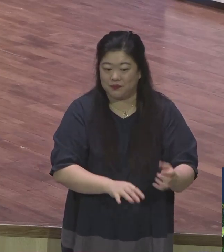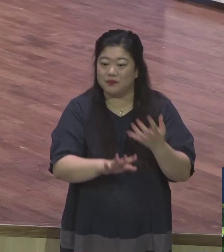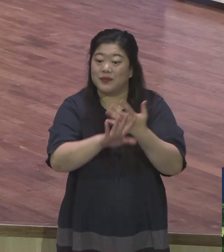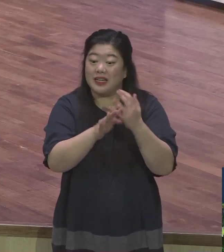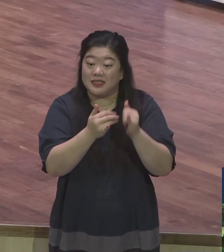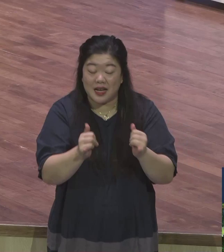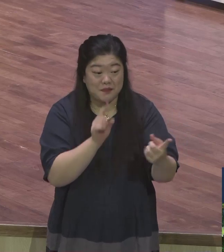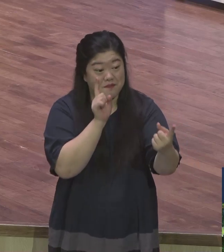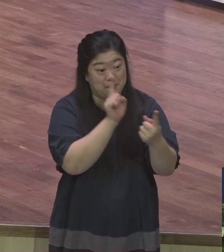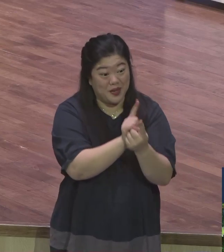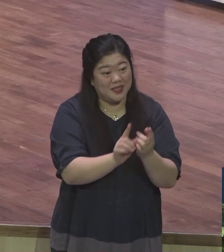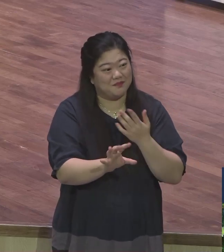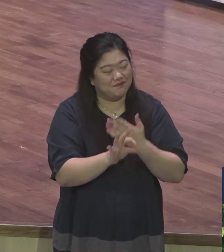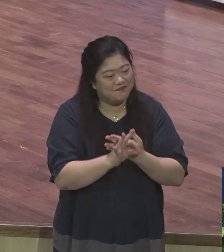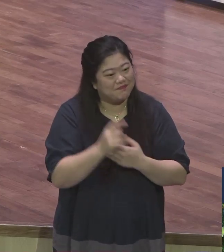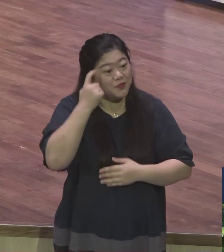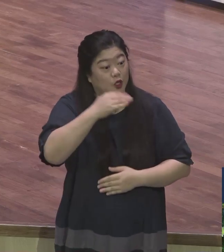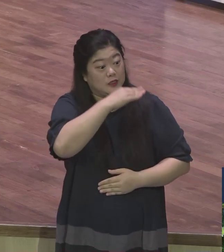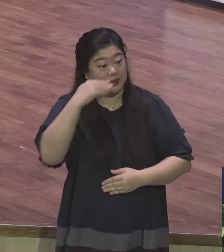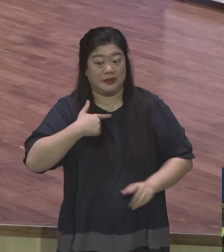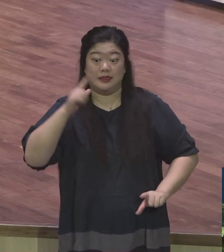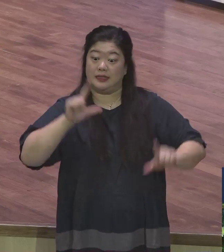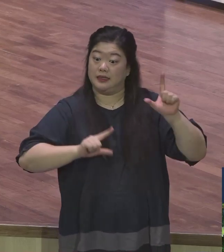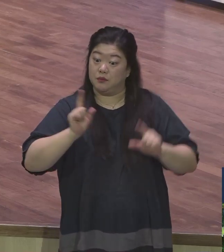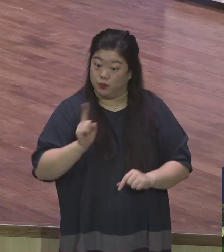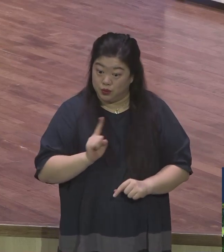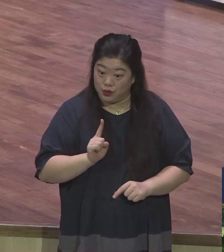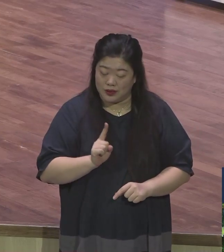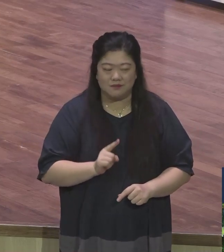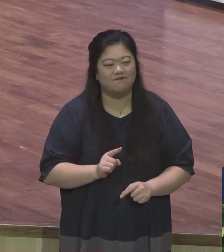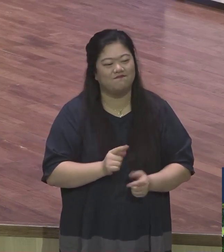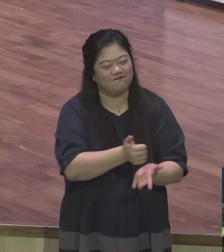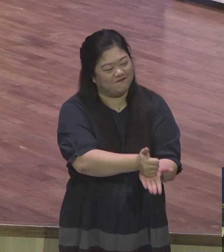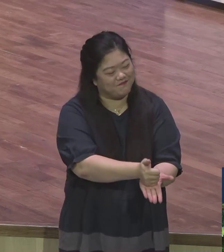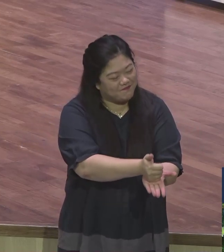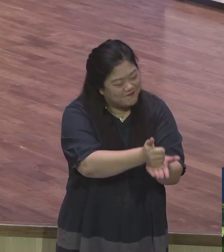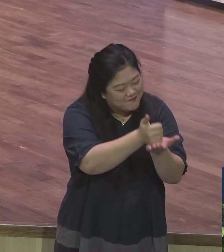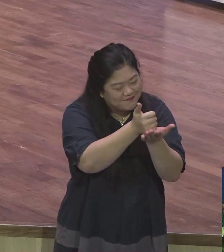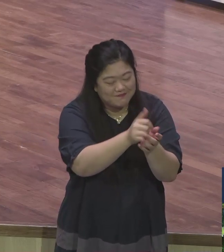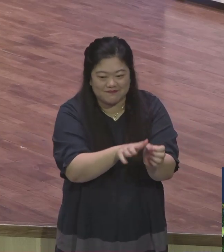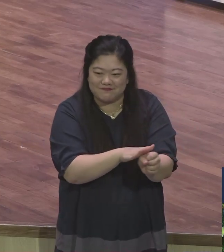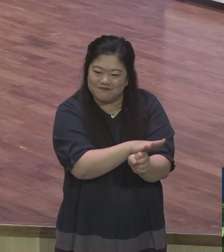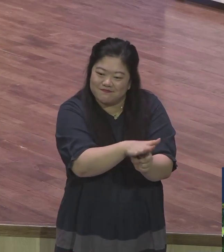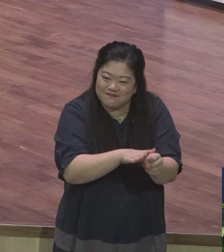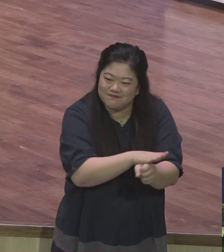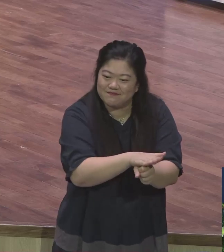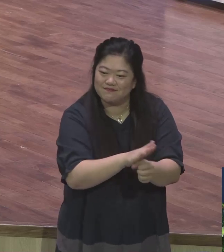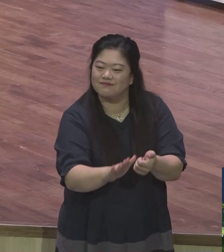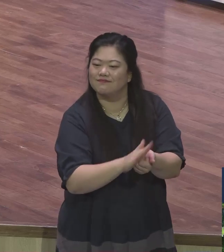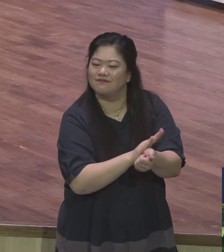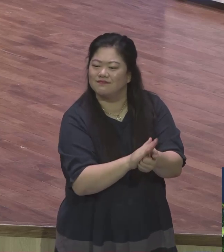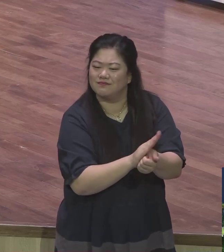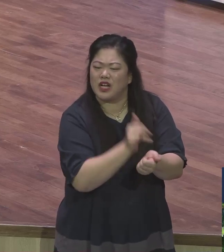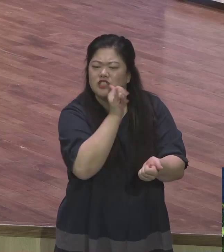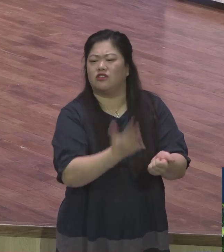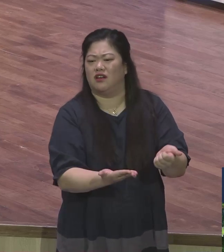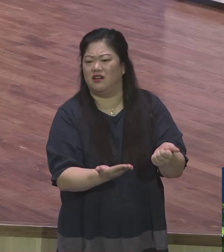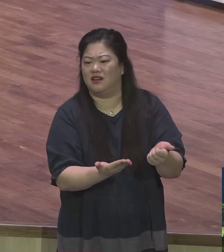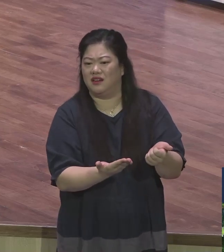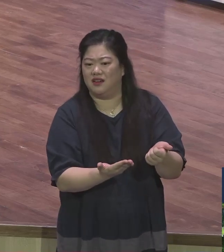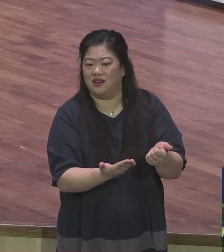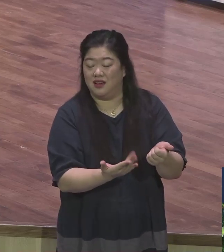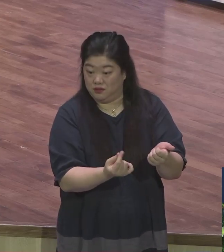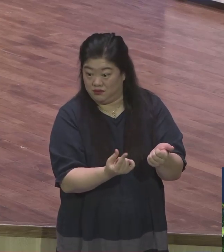영적 자세가 바로 어떻게 되느냐. 다른 사람을 대할 때는 사랑이다. 사랑. 사랑으로 대하라.